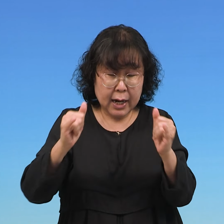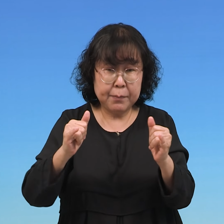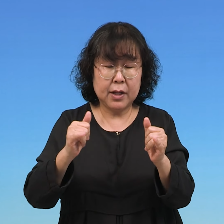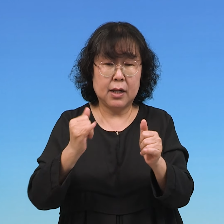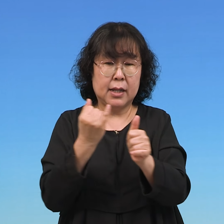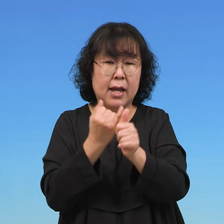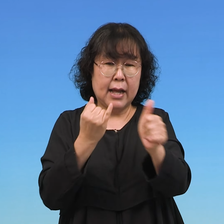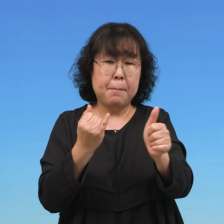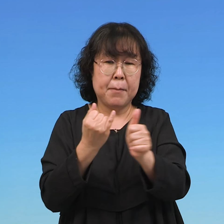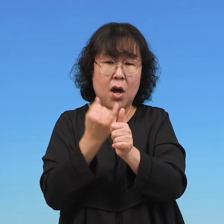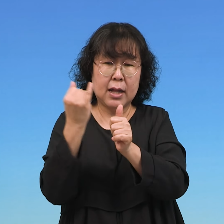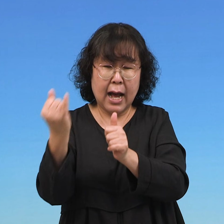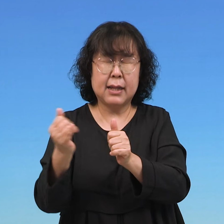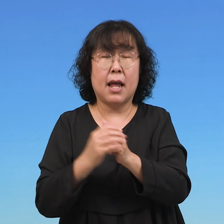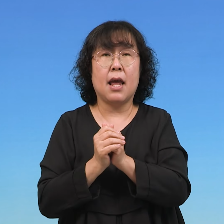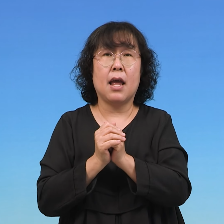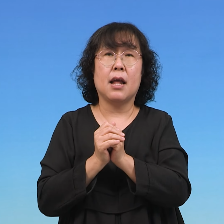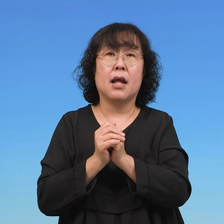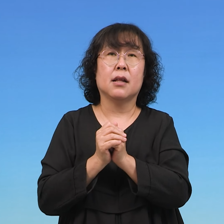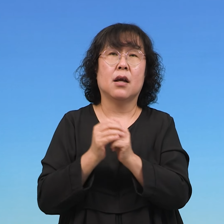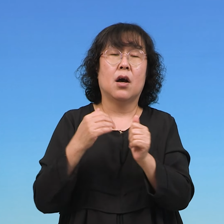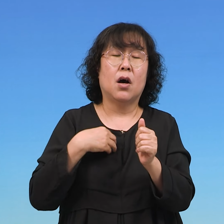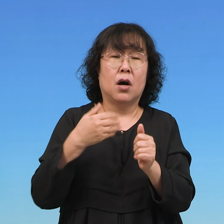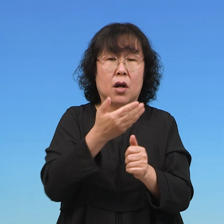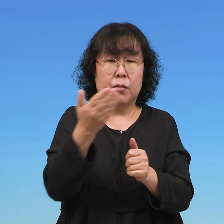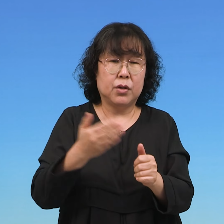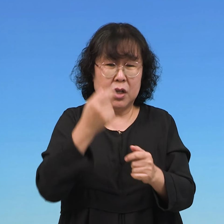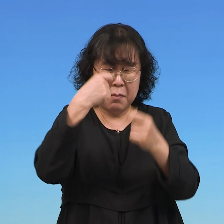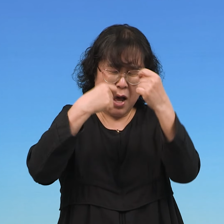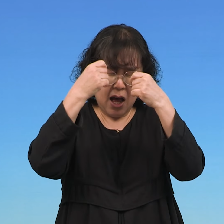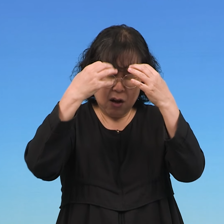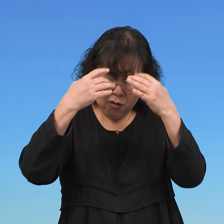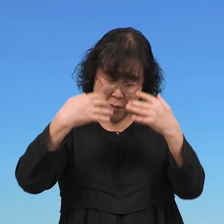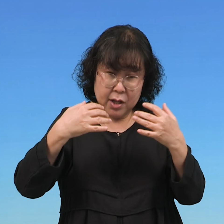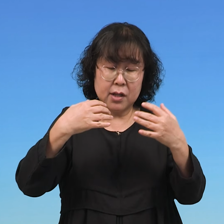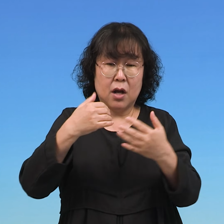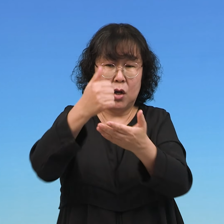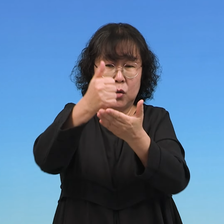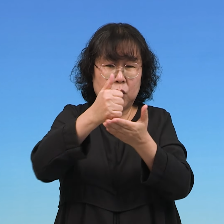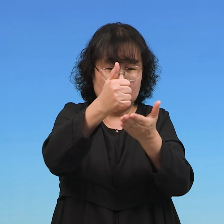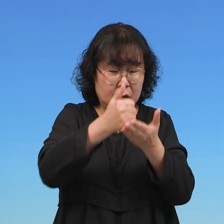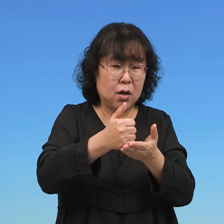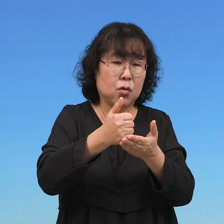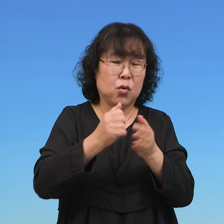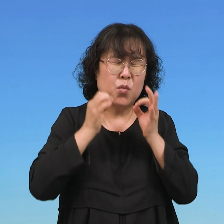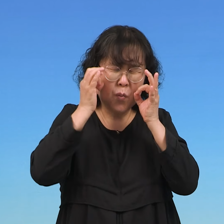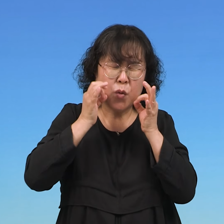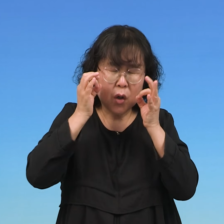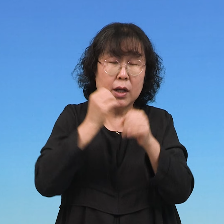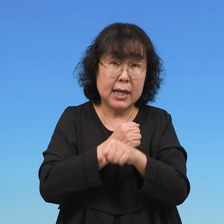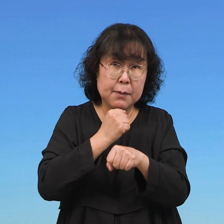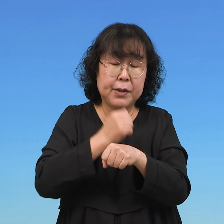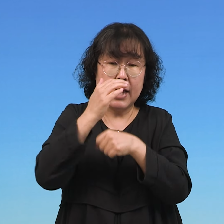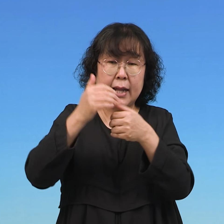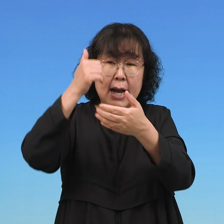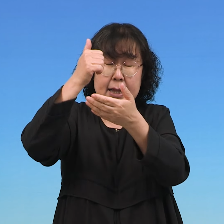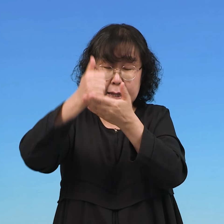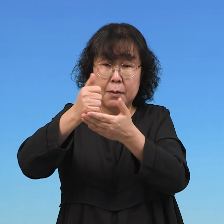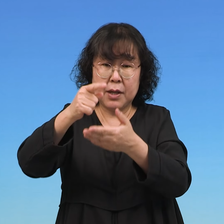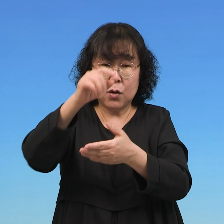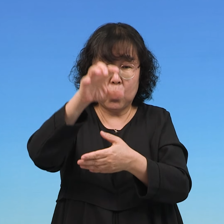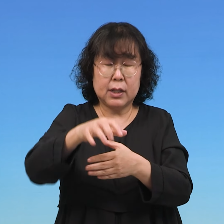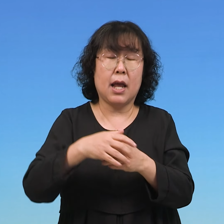우리 사랑하는 남편, 아내, 얼마나 울면서 여러분 여기 초청하려고 애썼는지 모릅니다. 하나님,